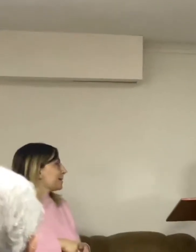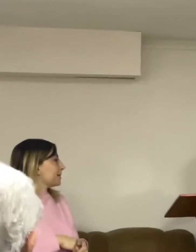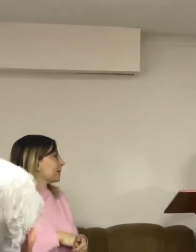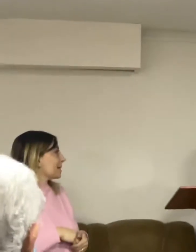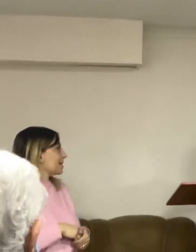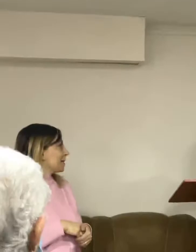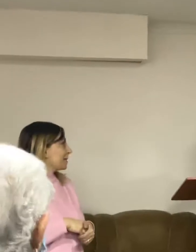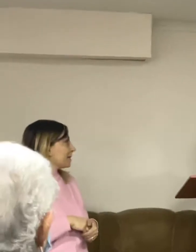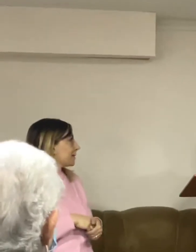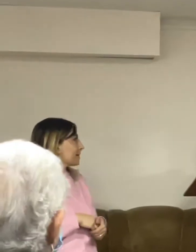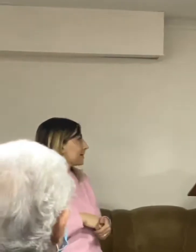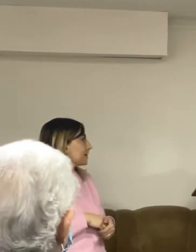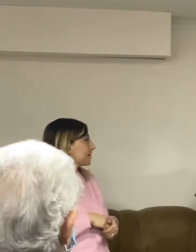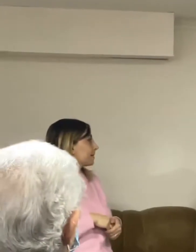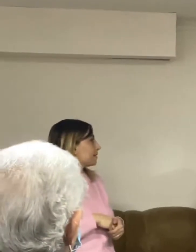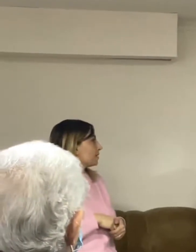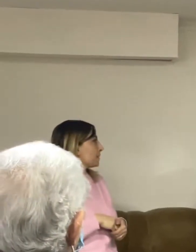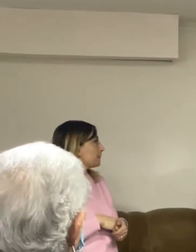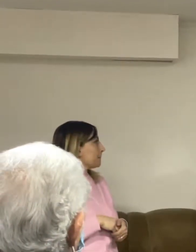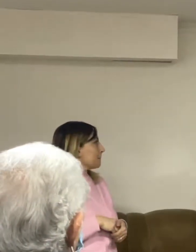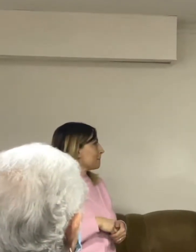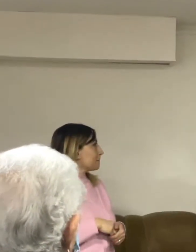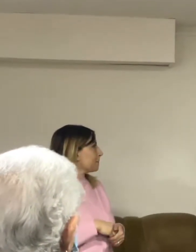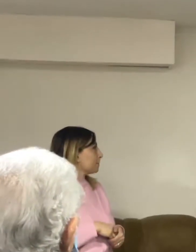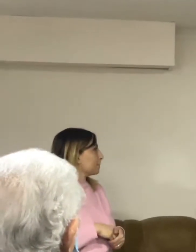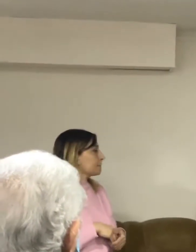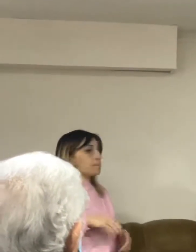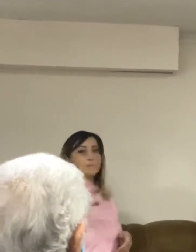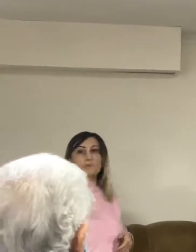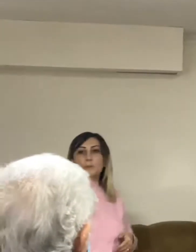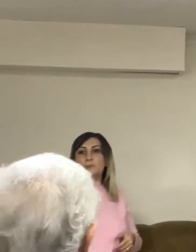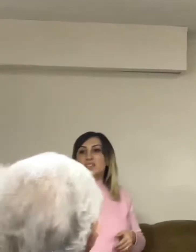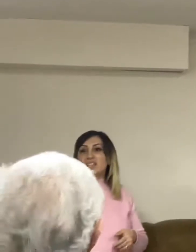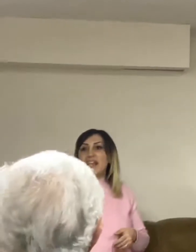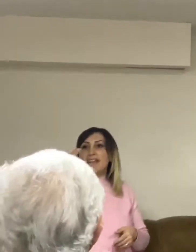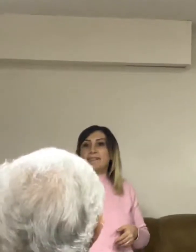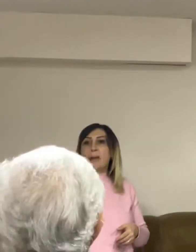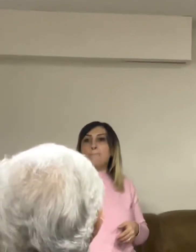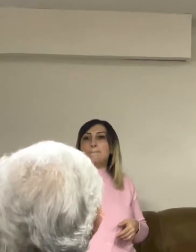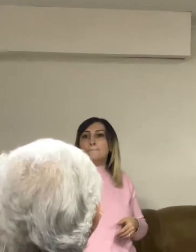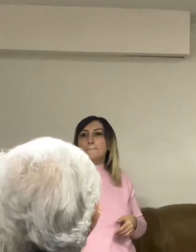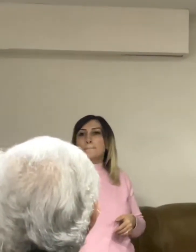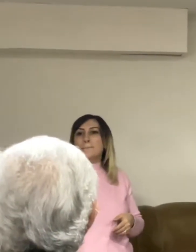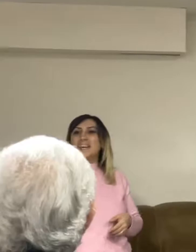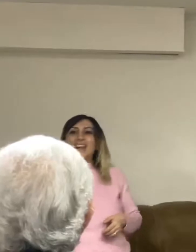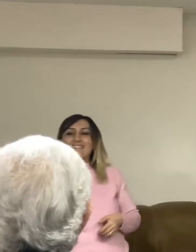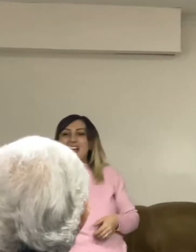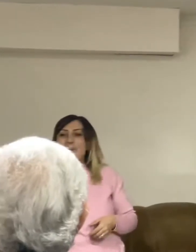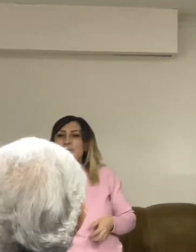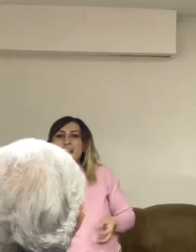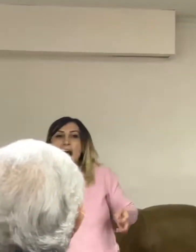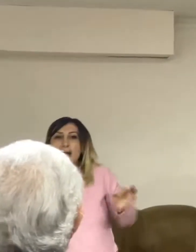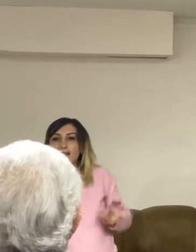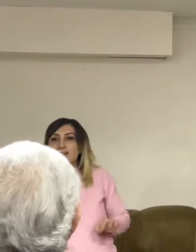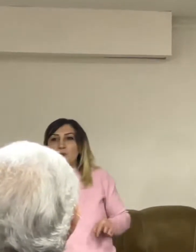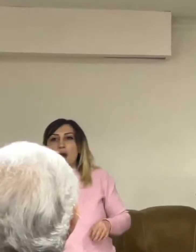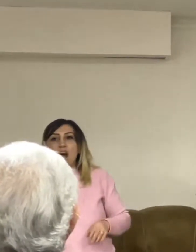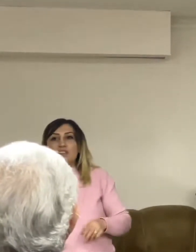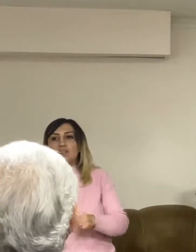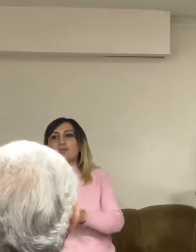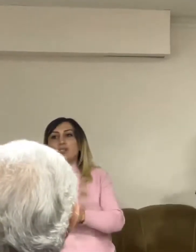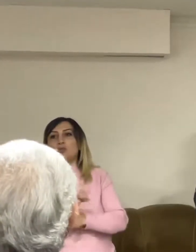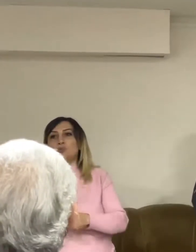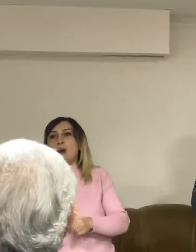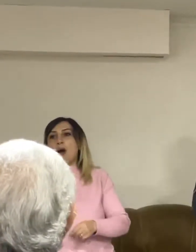Եթե մի պարտեզից երբ վտարում եմ Աստված դուրս է անում։ Մինչ նայում եք այս նկարին, ինչ